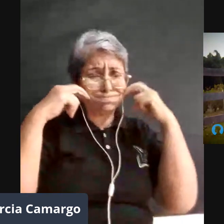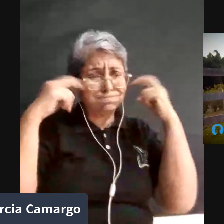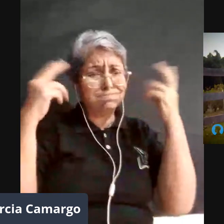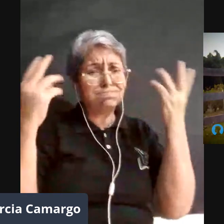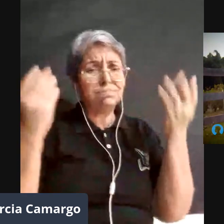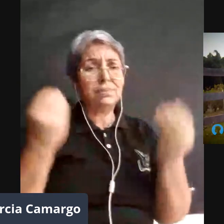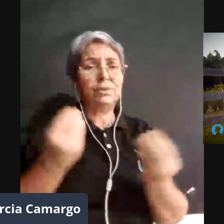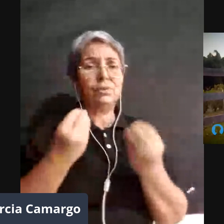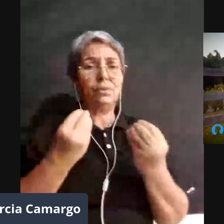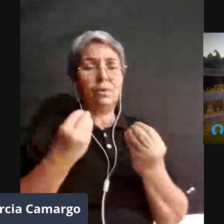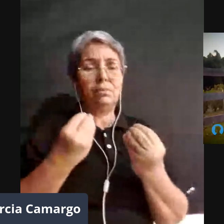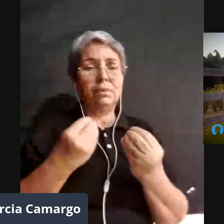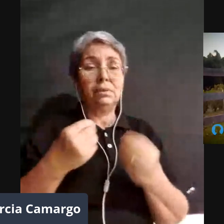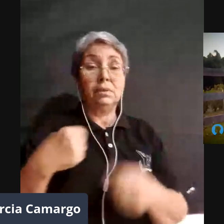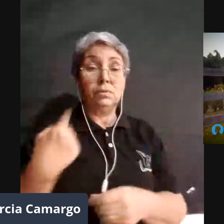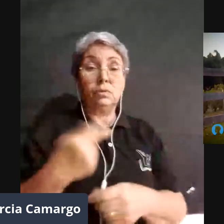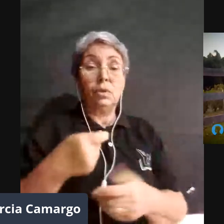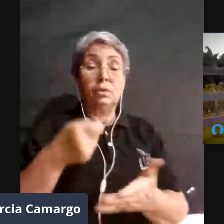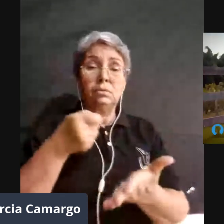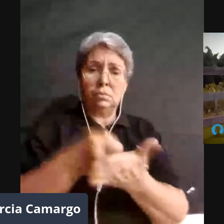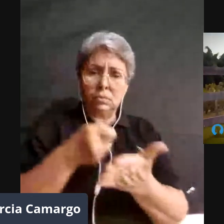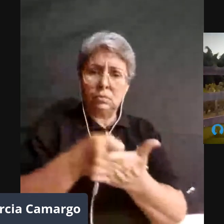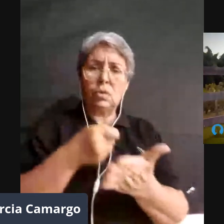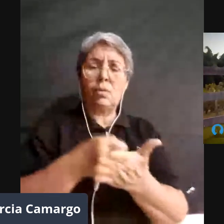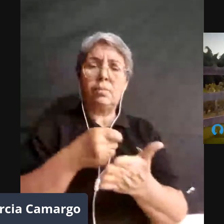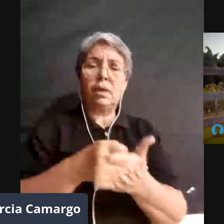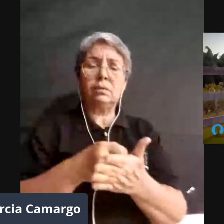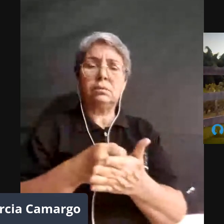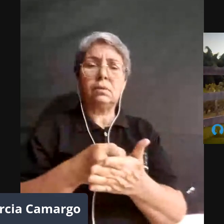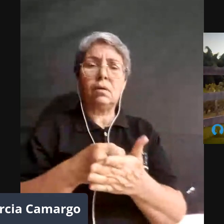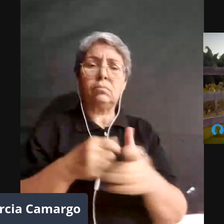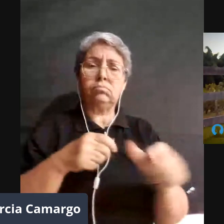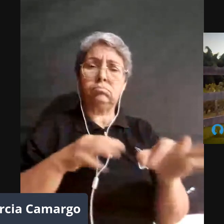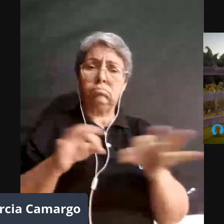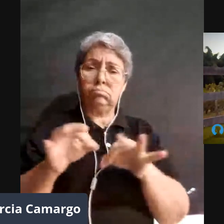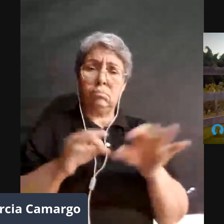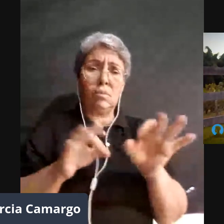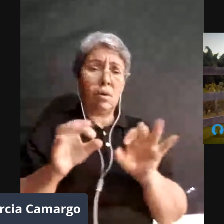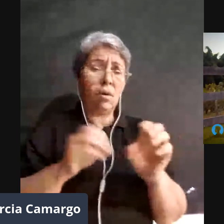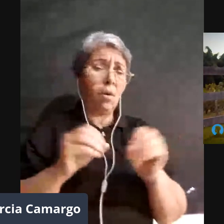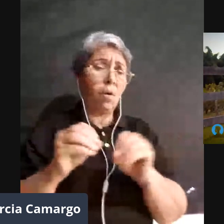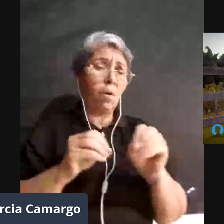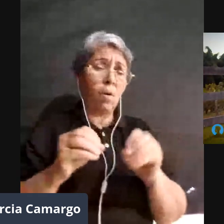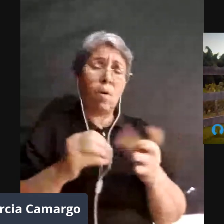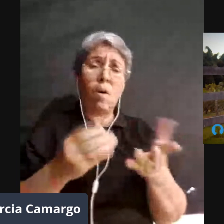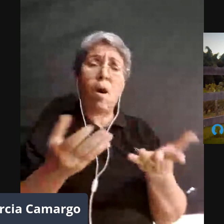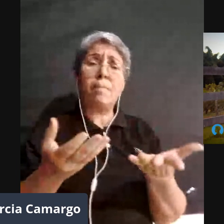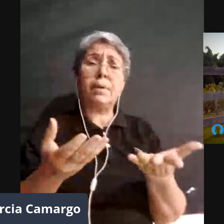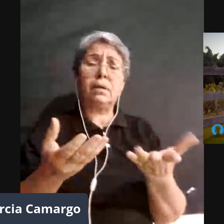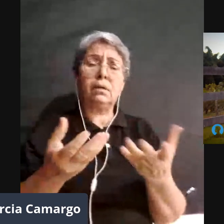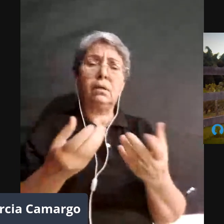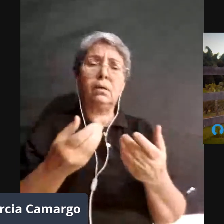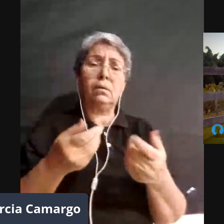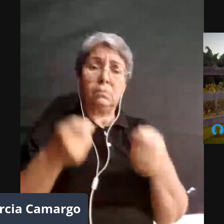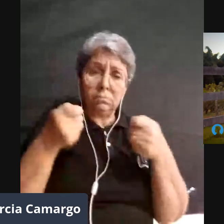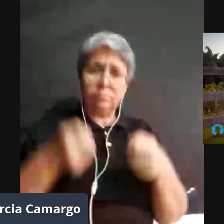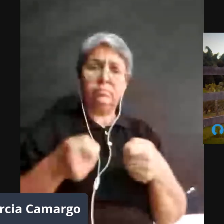nós não cumprimos nosso dever? Quando cumpriremos? E dizer que